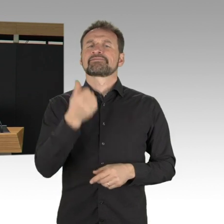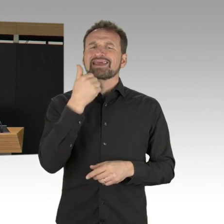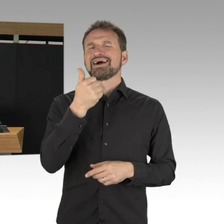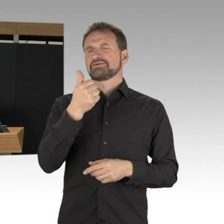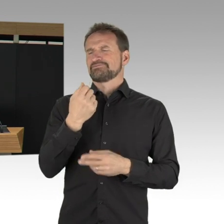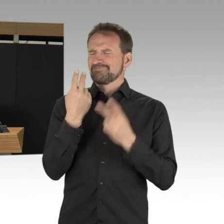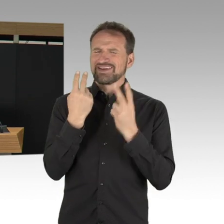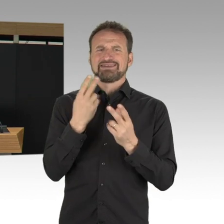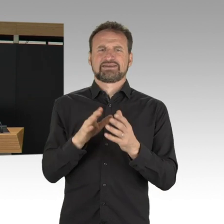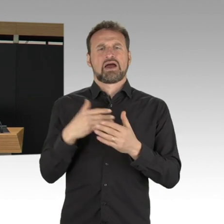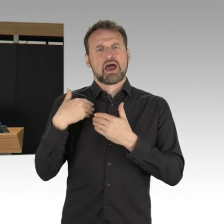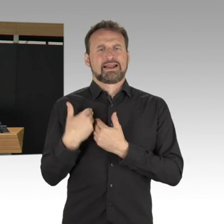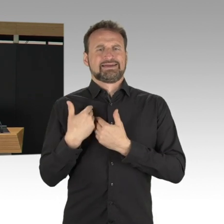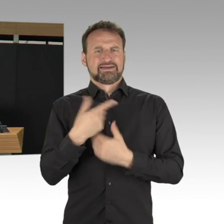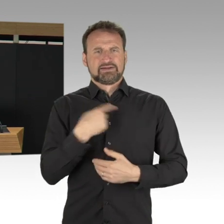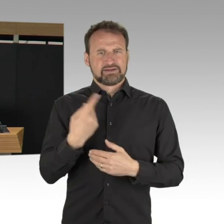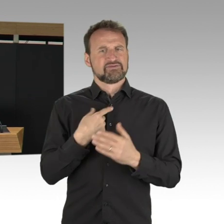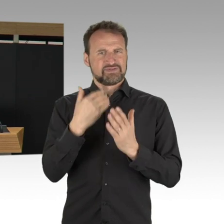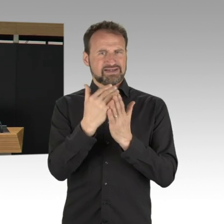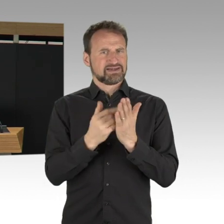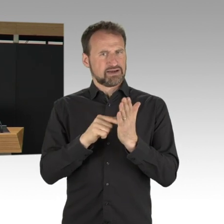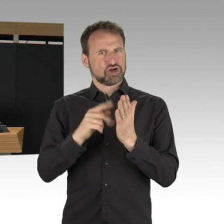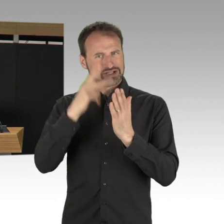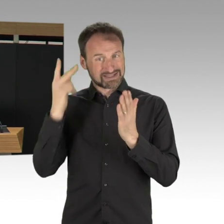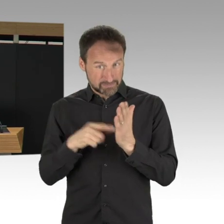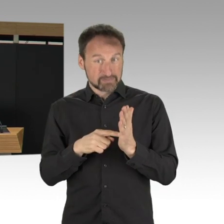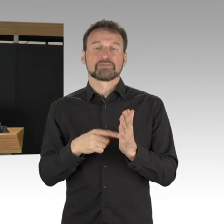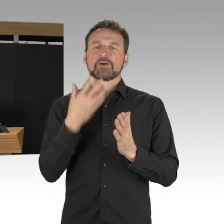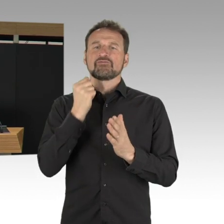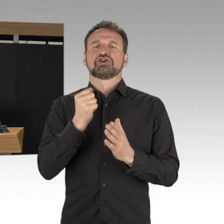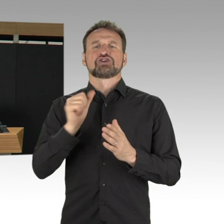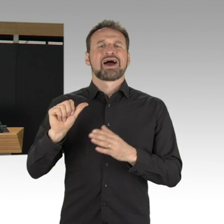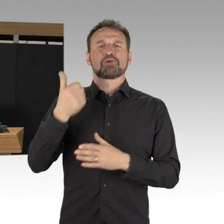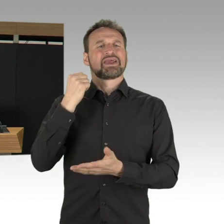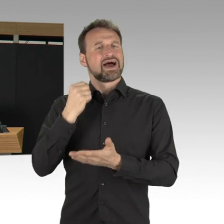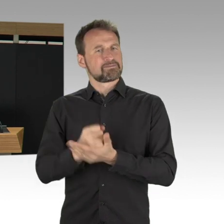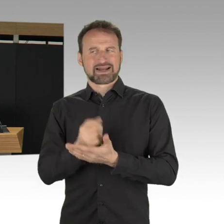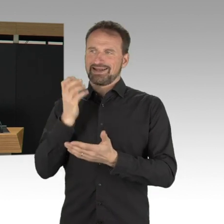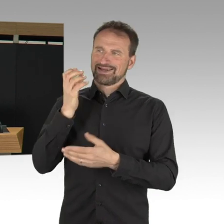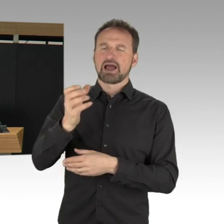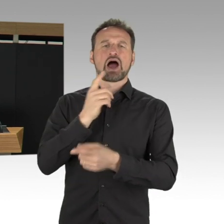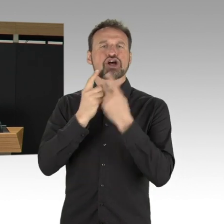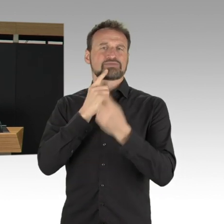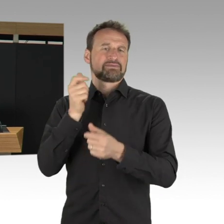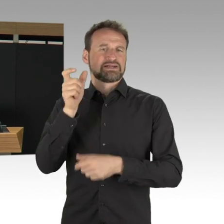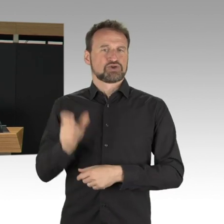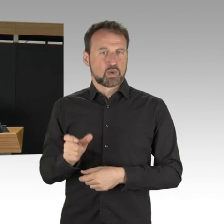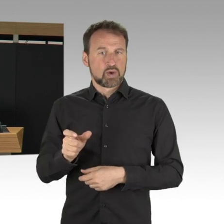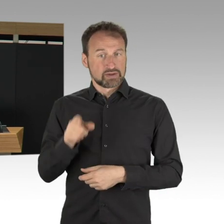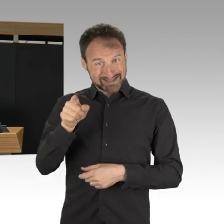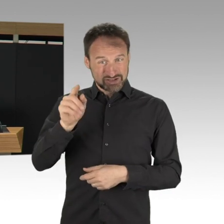Erfassungsquellen zusammenführen. Wir erhoffen uns daraus ein umfassenderes, aufschlussreicheres Lagebild, denn die Zahlen und die Blickwinkel